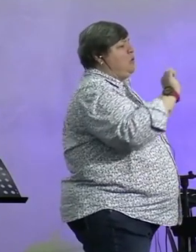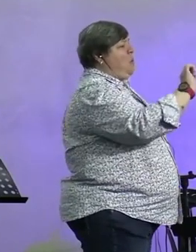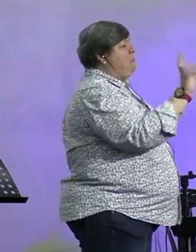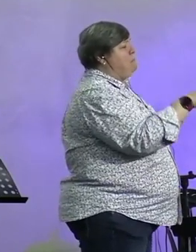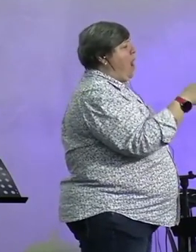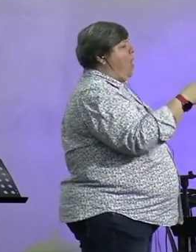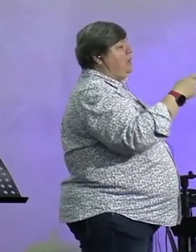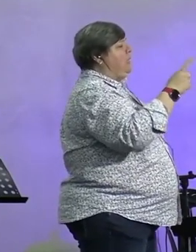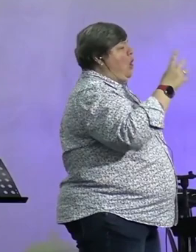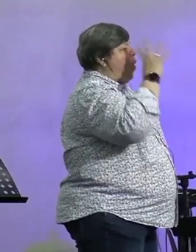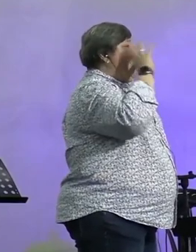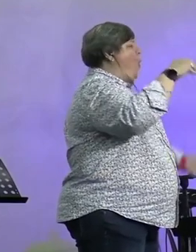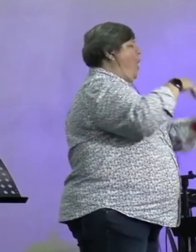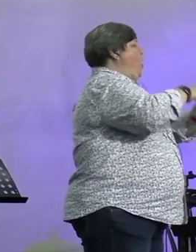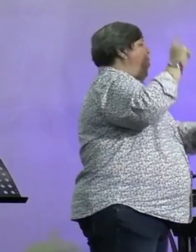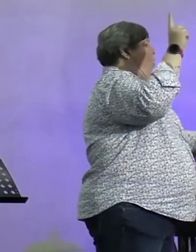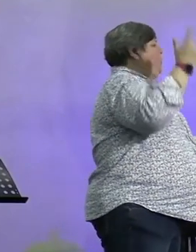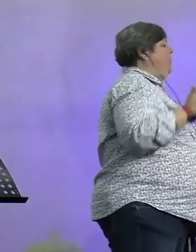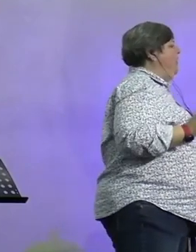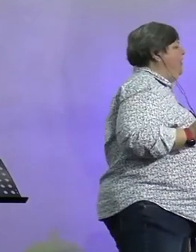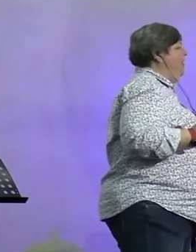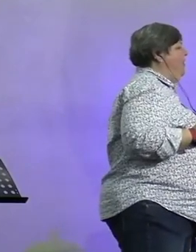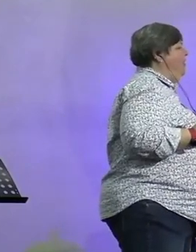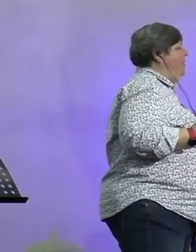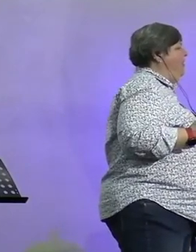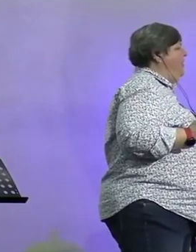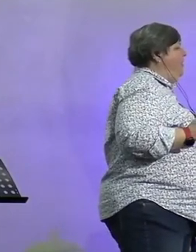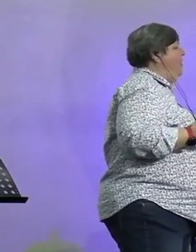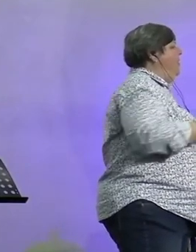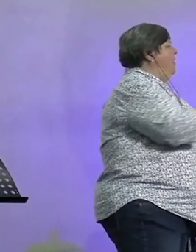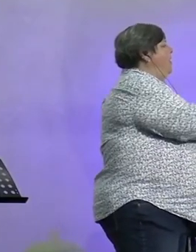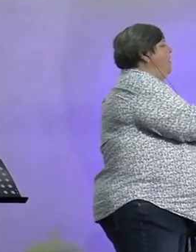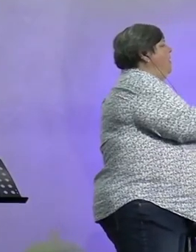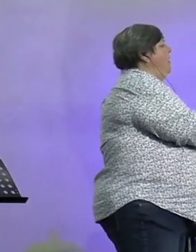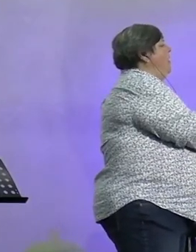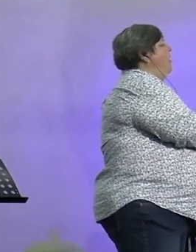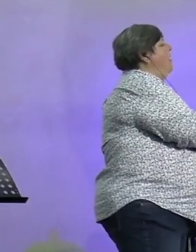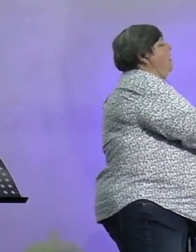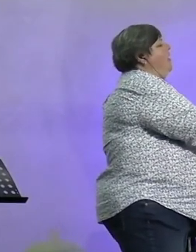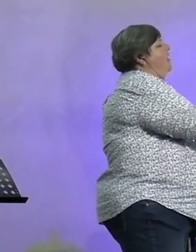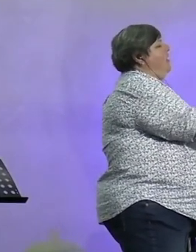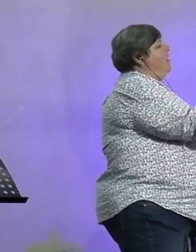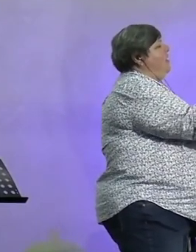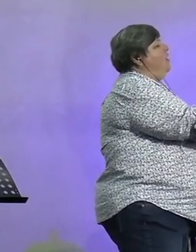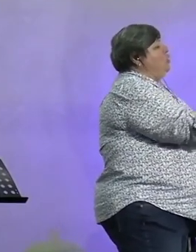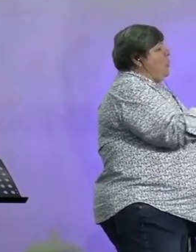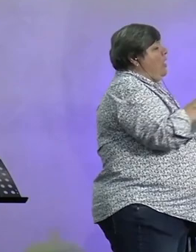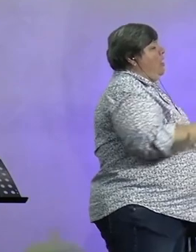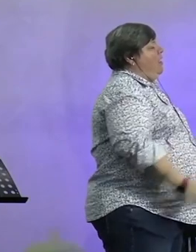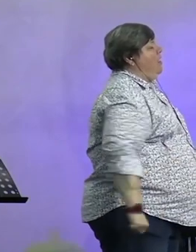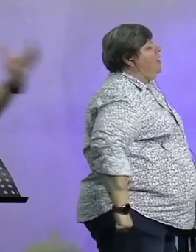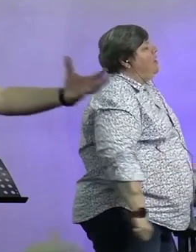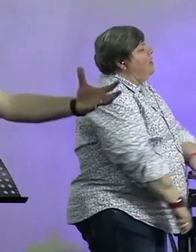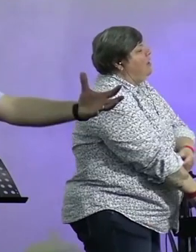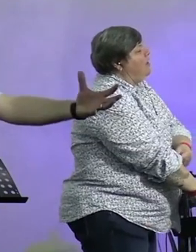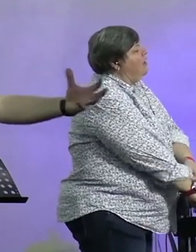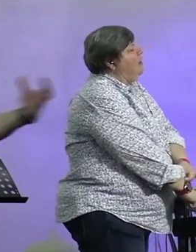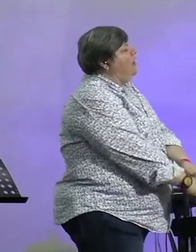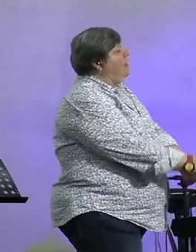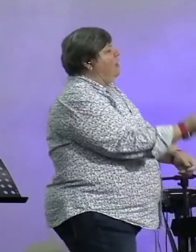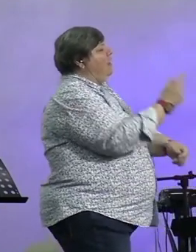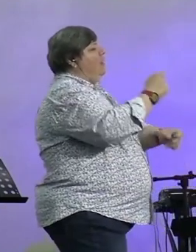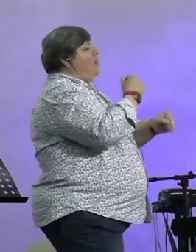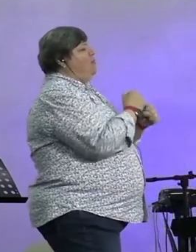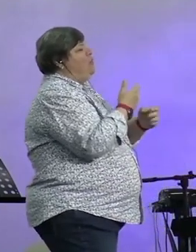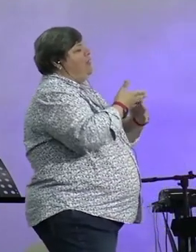Here nie. Ek weet nie waar julle oral is nie. Dalk is hy nie, dalk is sy nie. Maar jy moet juis dan Jesus vir daai maat wys. Jy moet dan juis wys